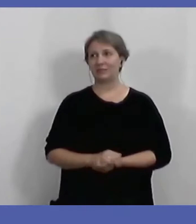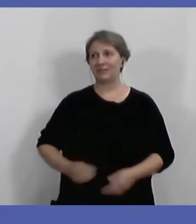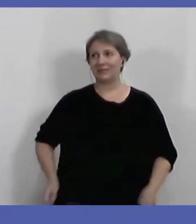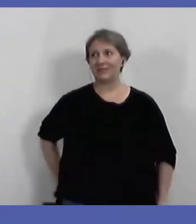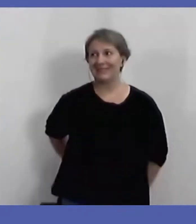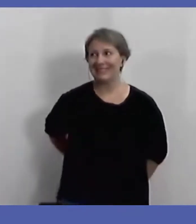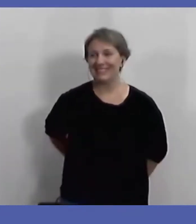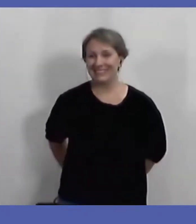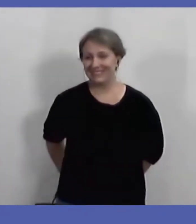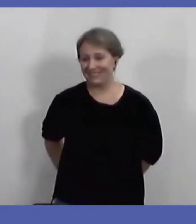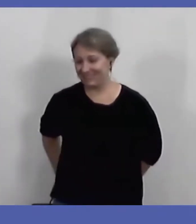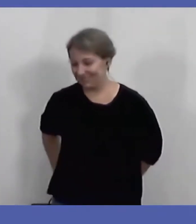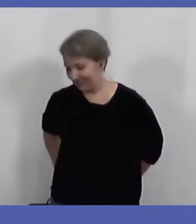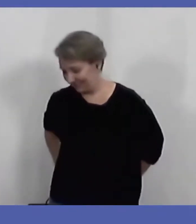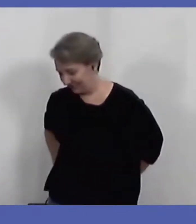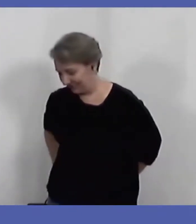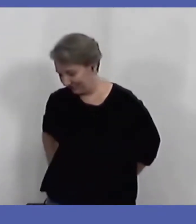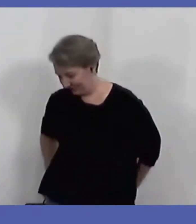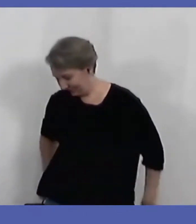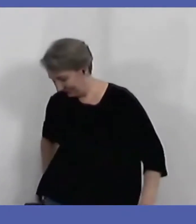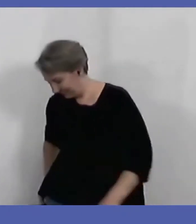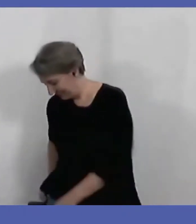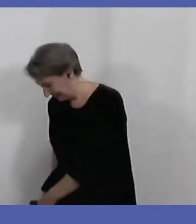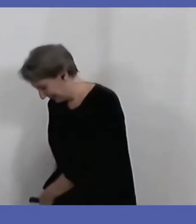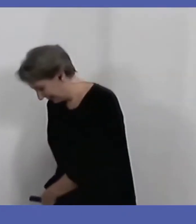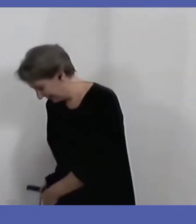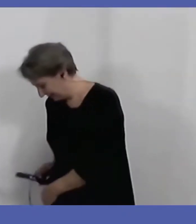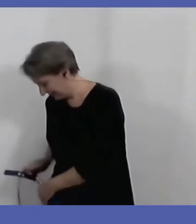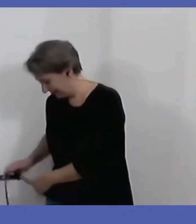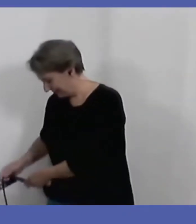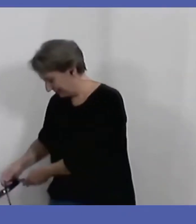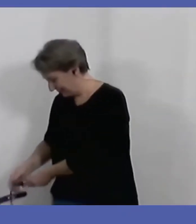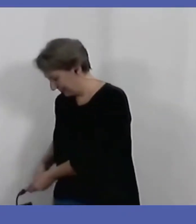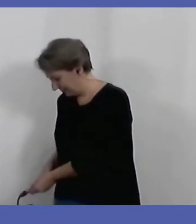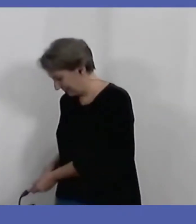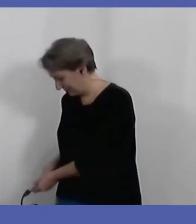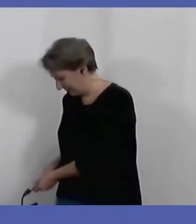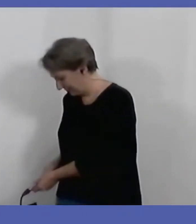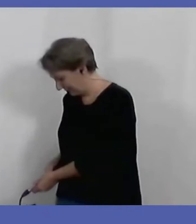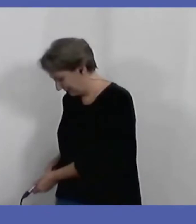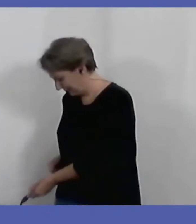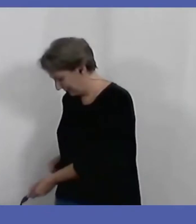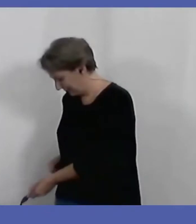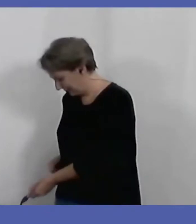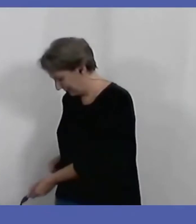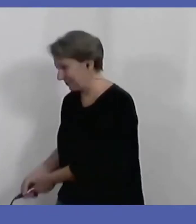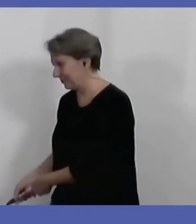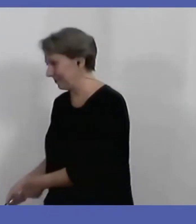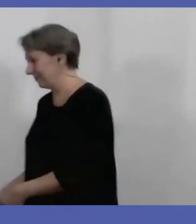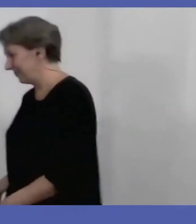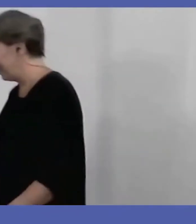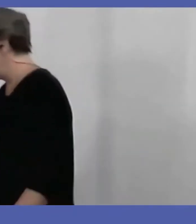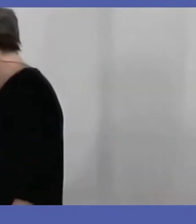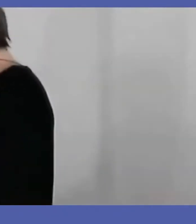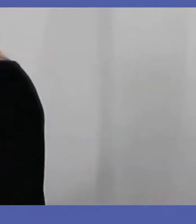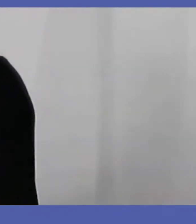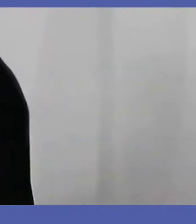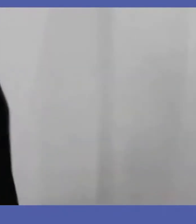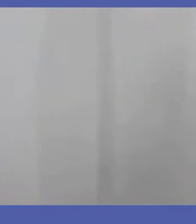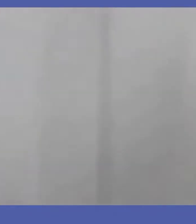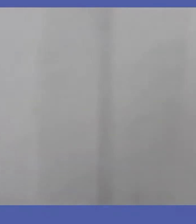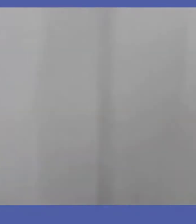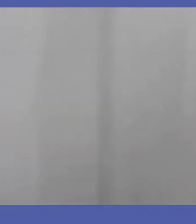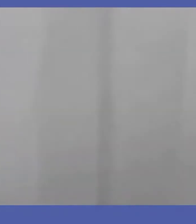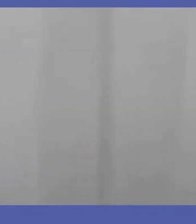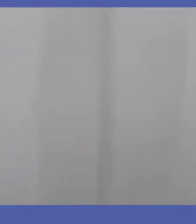é vida. É paz. Oh Senhor Jesus. É isso que o Senhor está